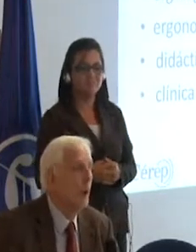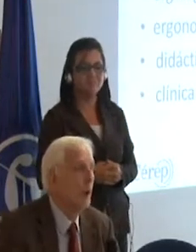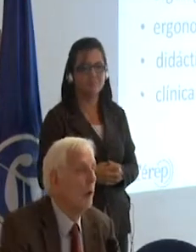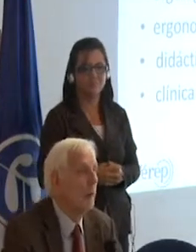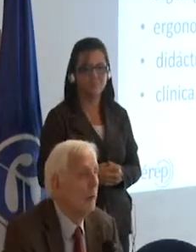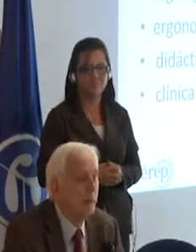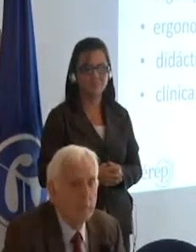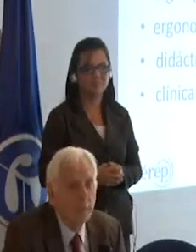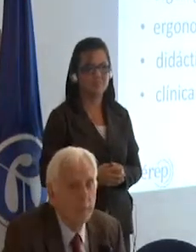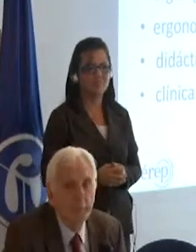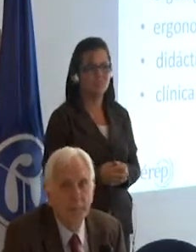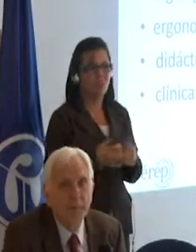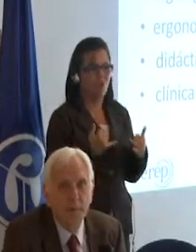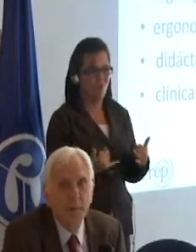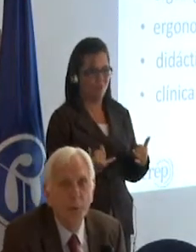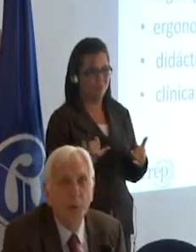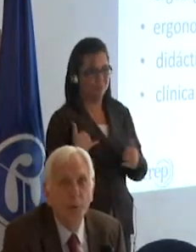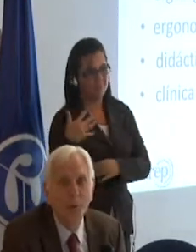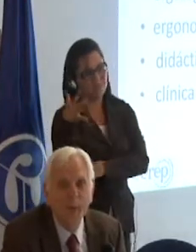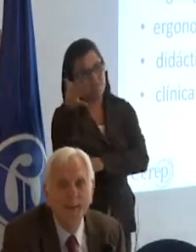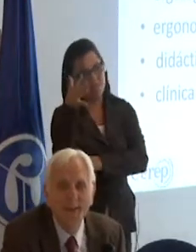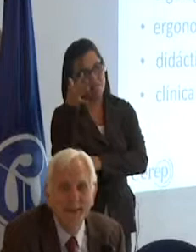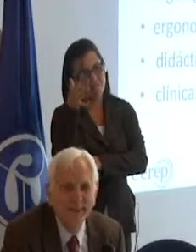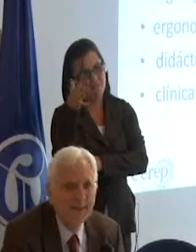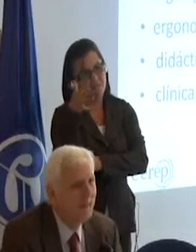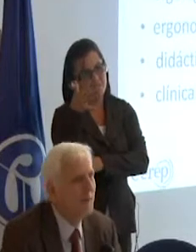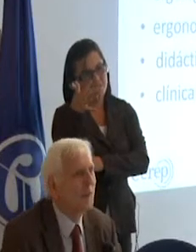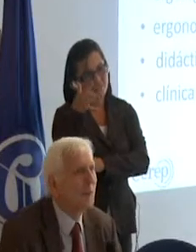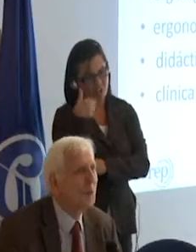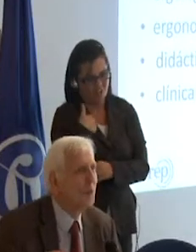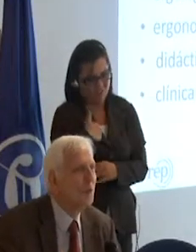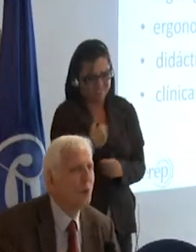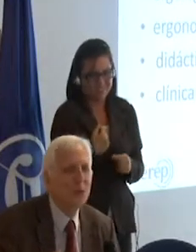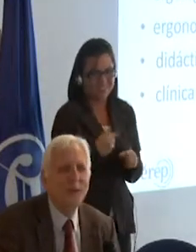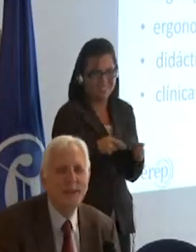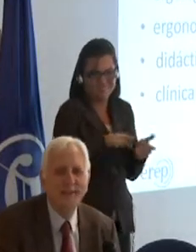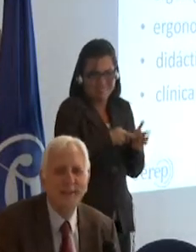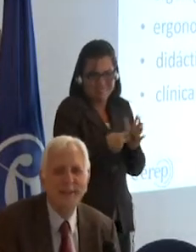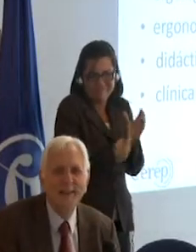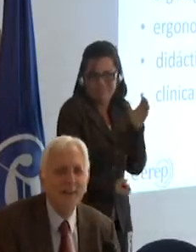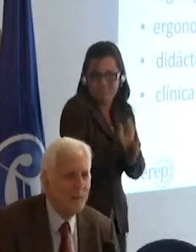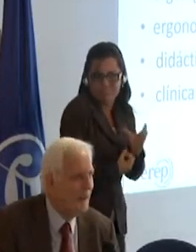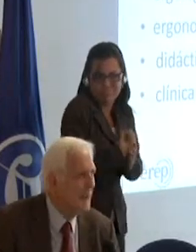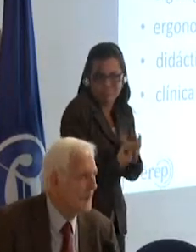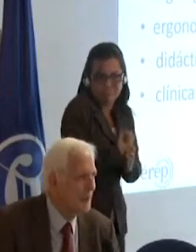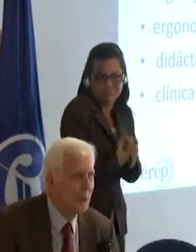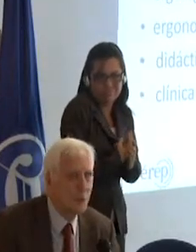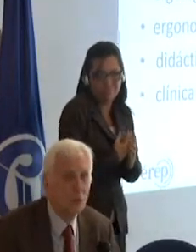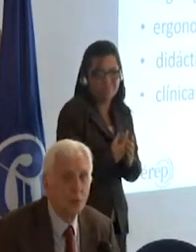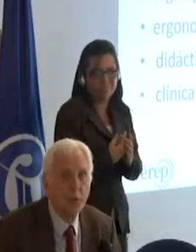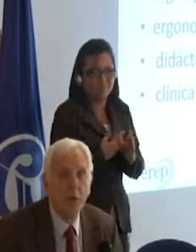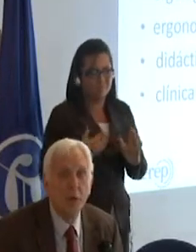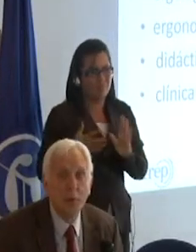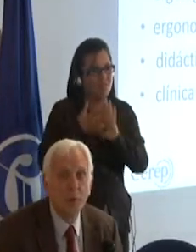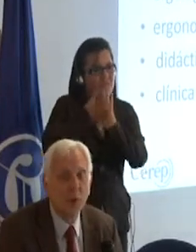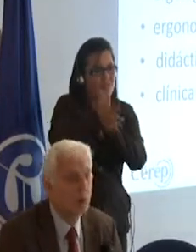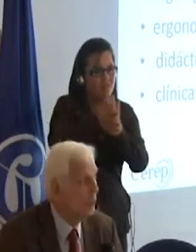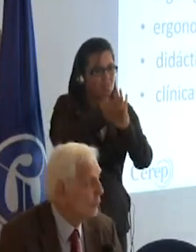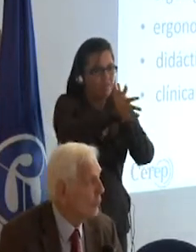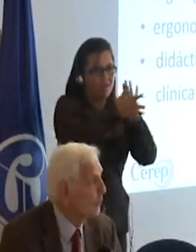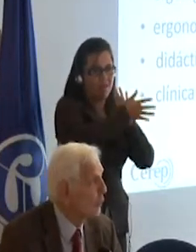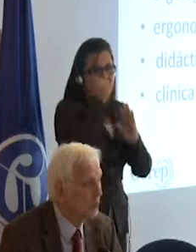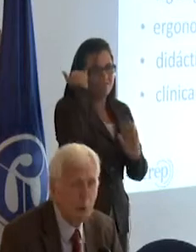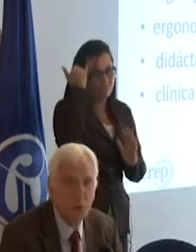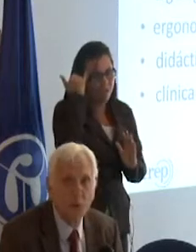al hacer esta conferencia, estoy produciendo, estoy transmitiendo ideas, estoy